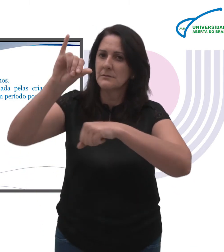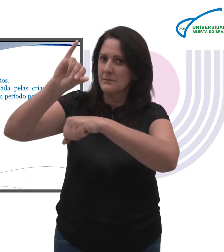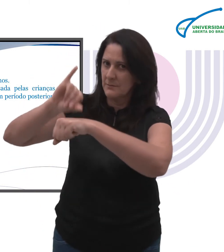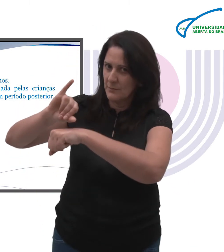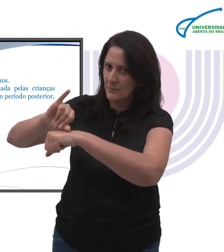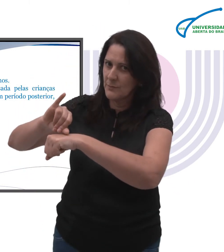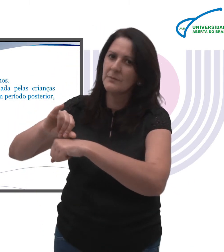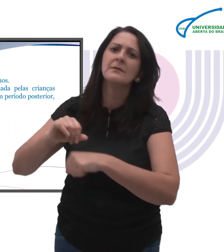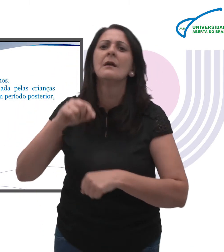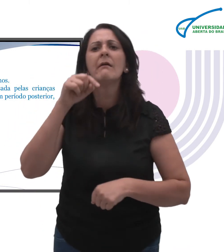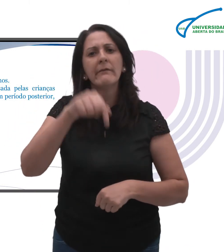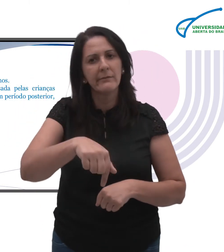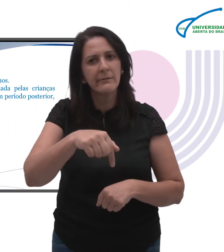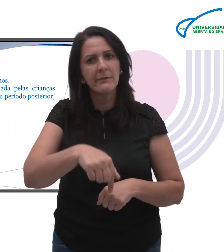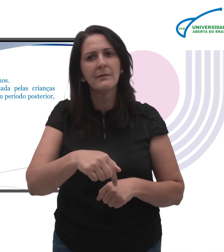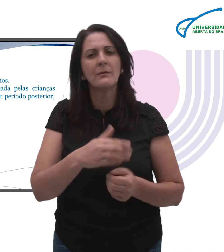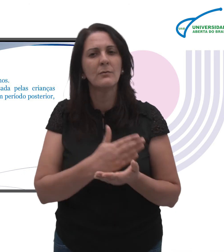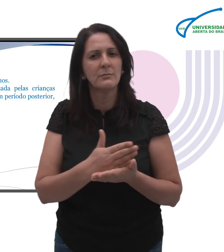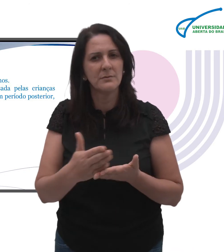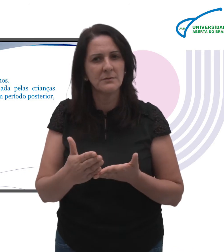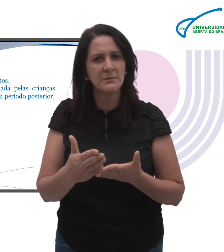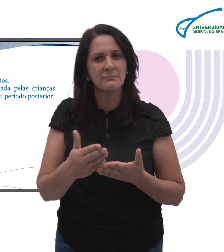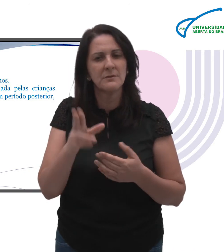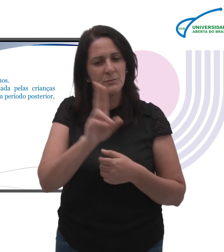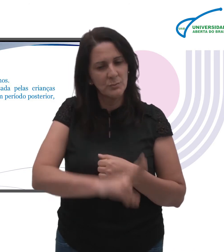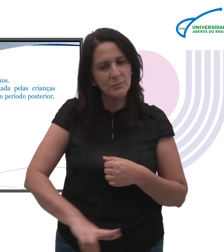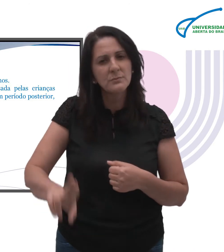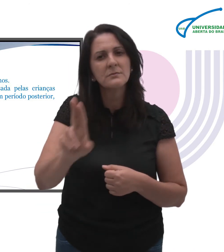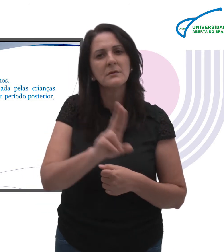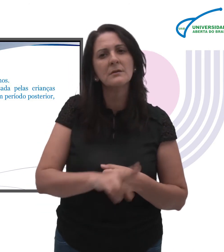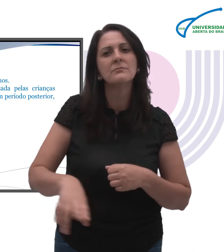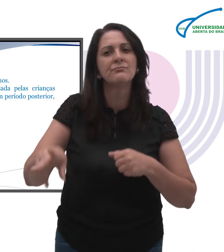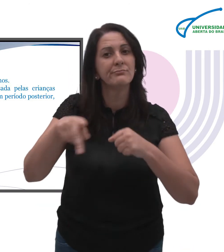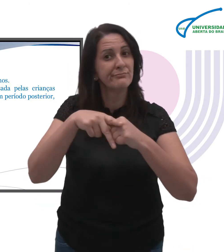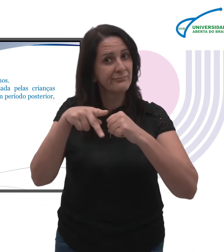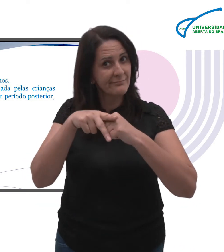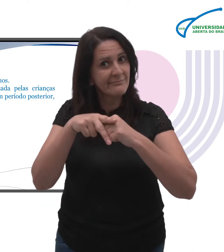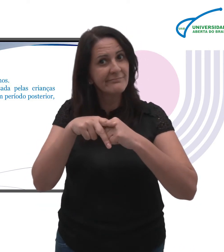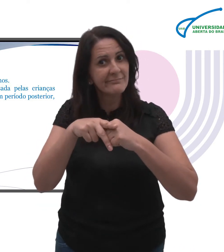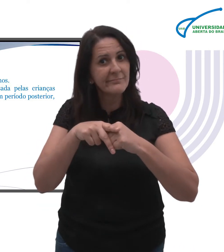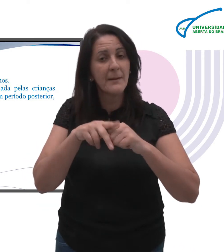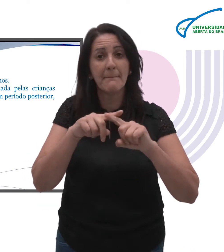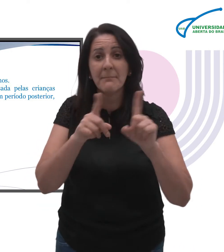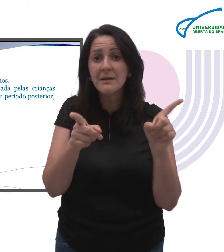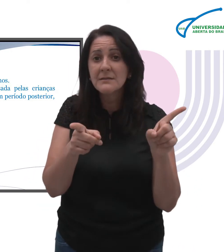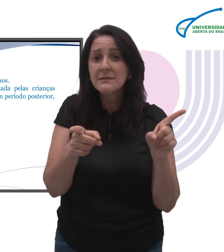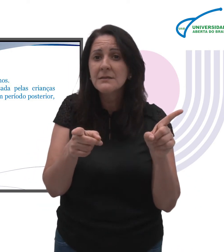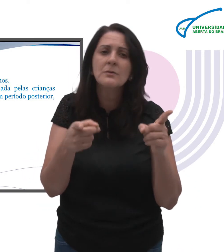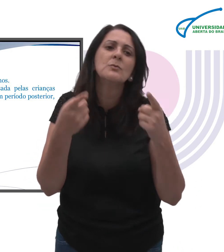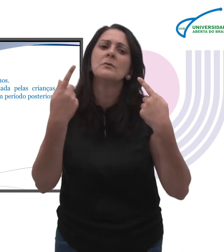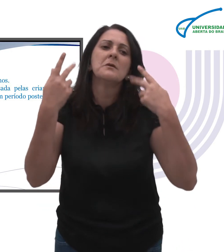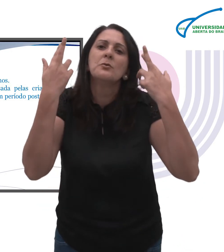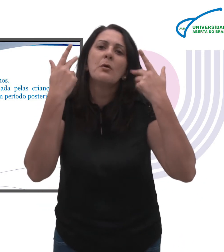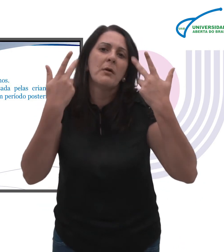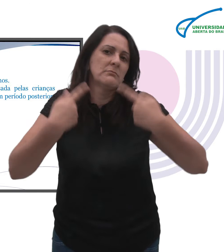Aqui começa também o uso do sistema pronominal, mas ainda de uma forma inconsistente, com